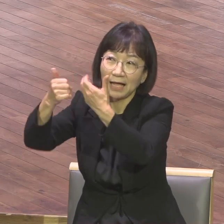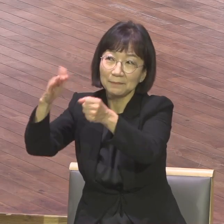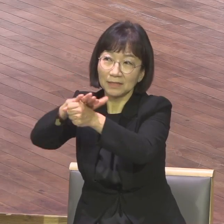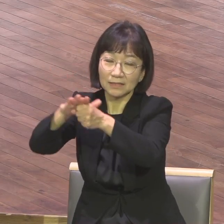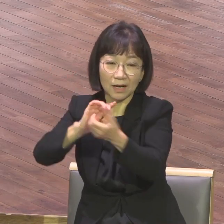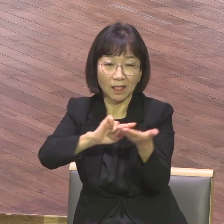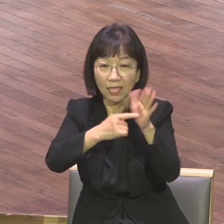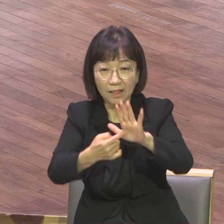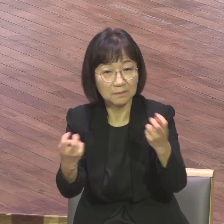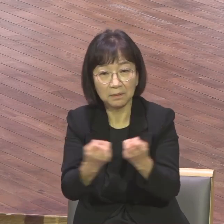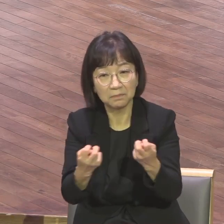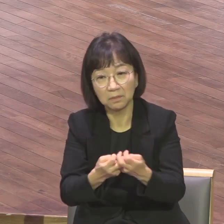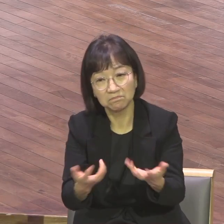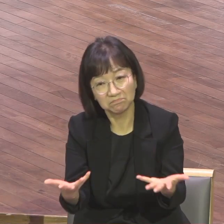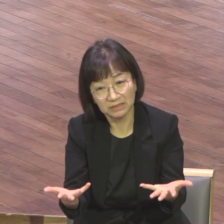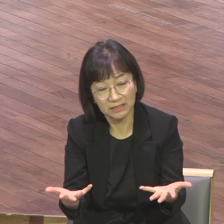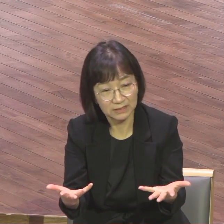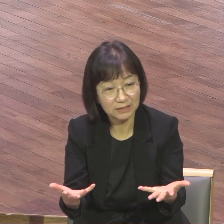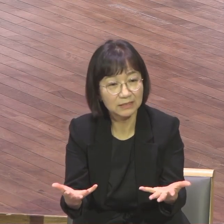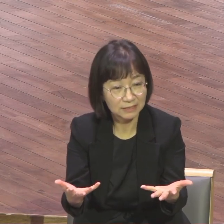수 없었겠지.